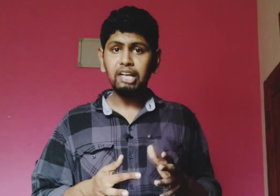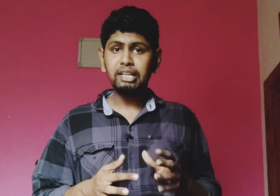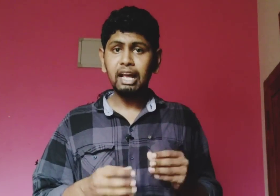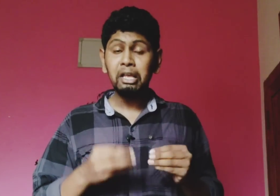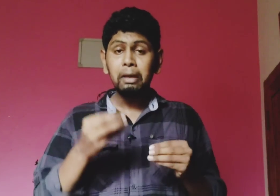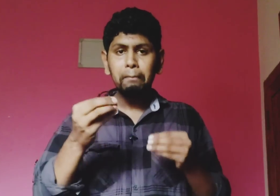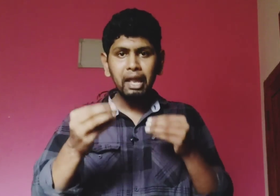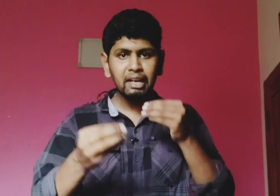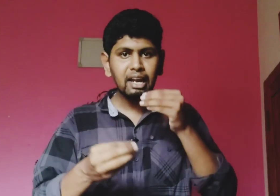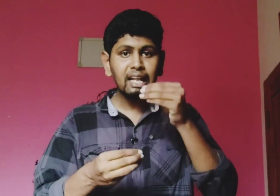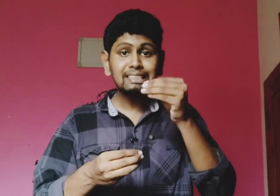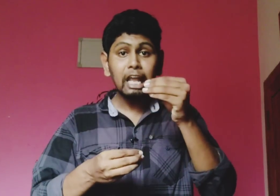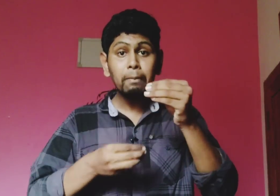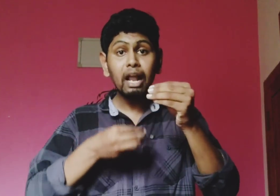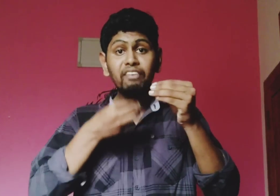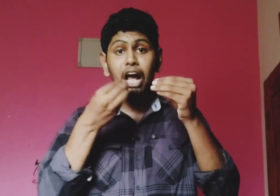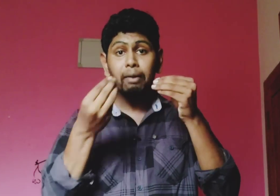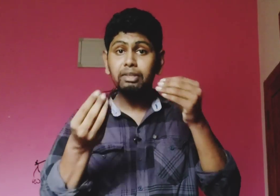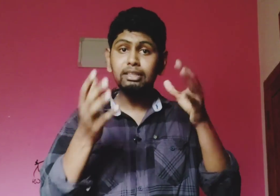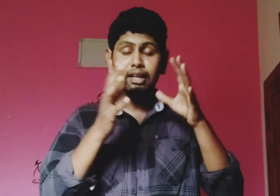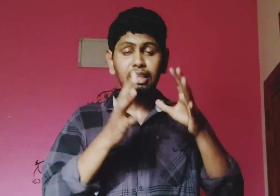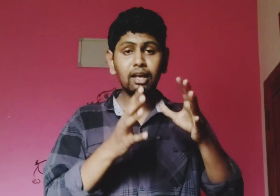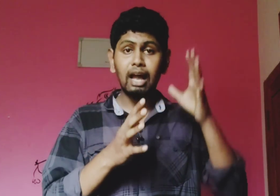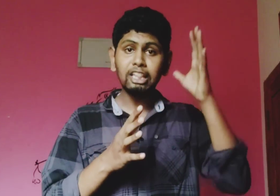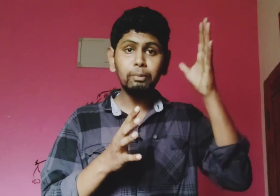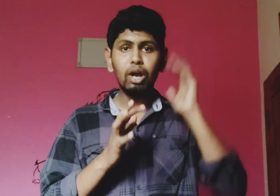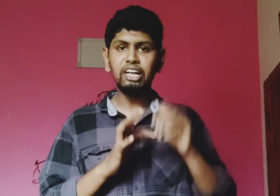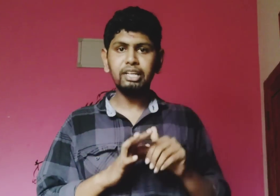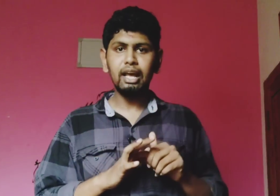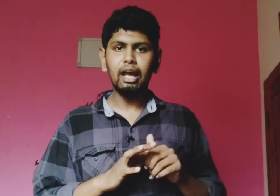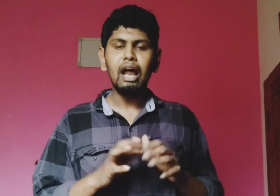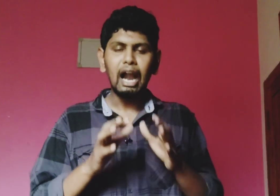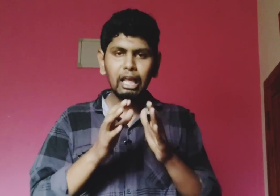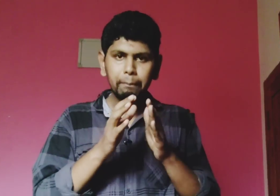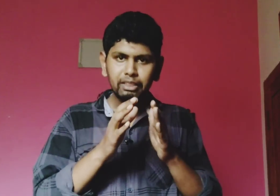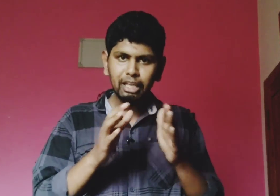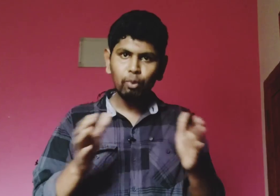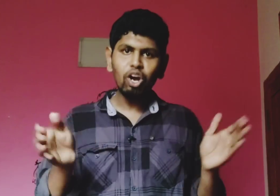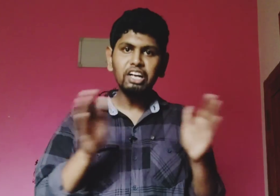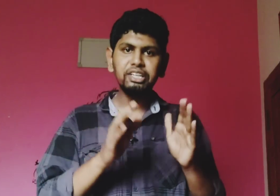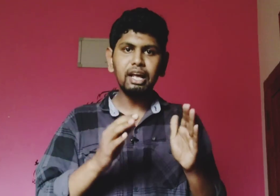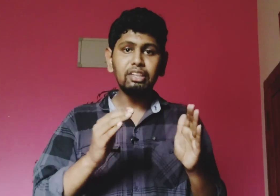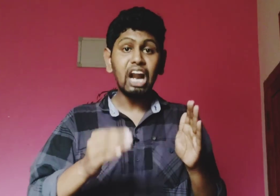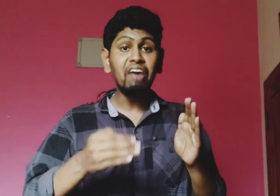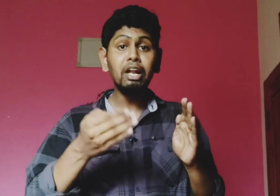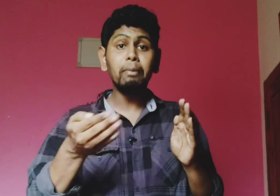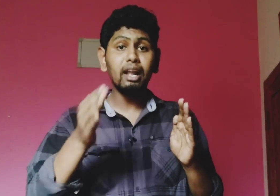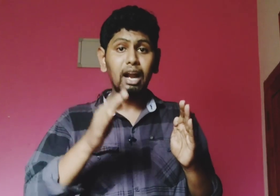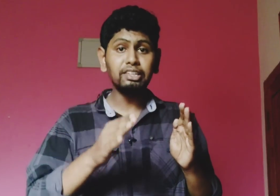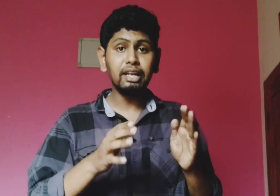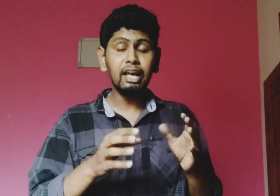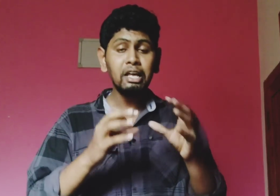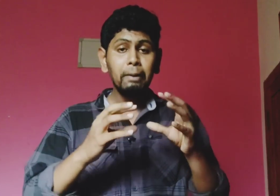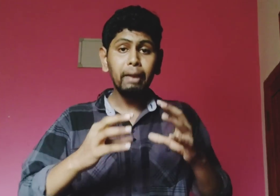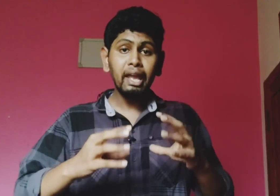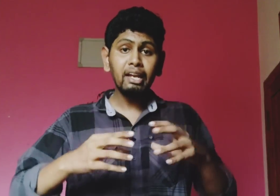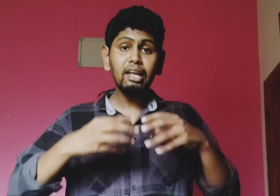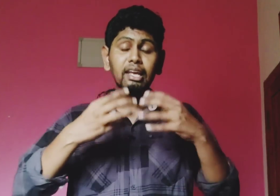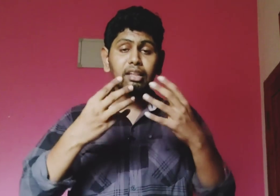ஆட்சியில மேயர்கள்லாம் செயல்பட விடாம வந்து தடுத்தாங்க அதிமுக ஆட்சியில. ஆனா இப்ப திமுக ஆட்சியில திராவிட மாடல் ஆட்சியில மேயர்களுக்கு எந்த